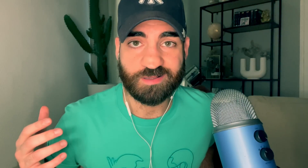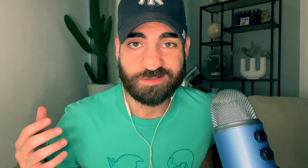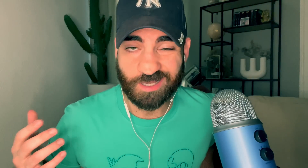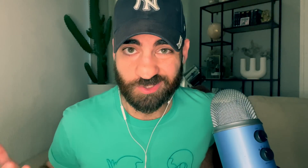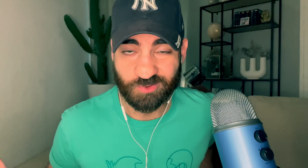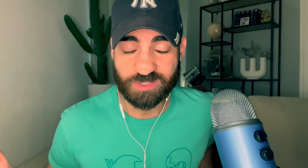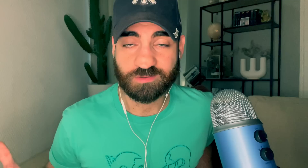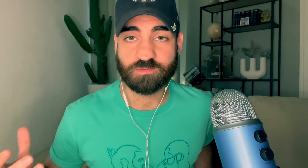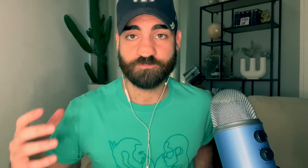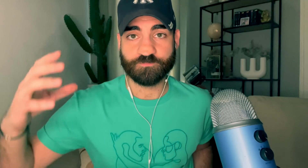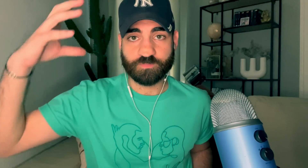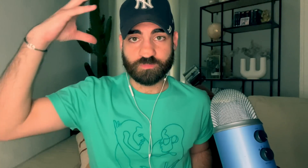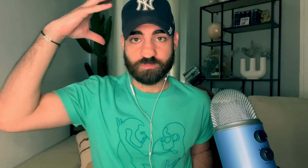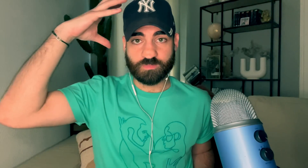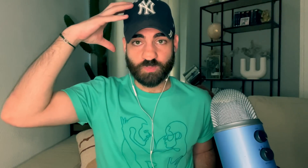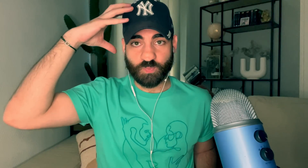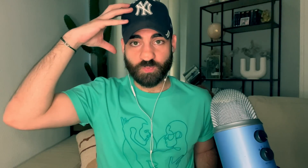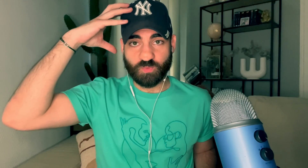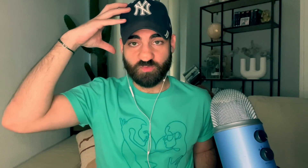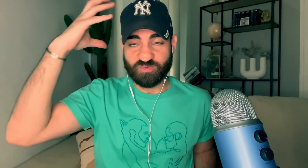drag queen. On va